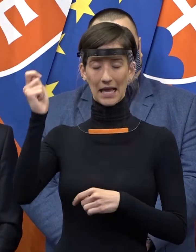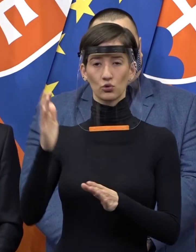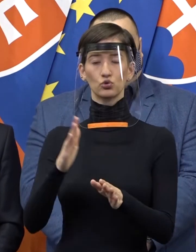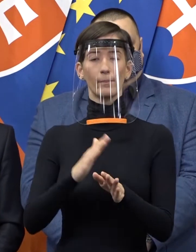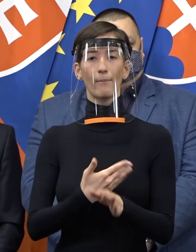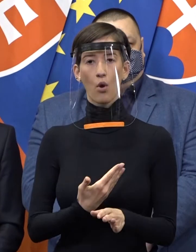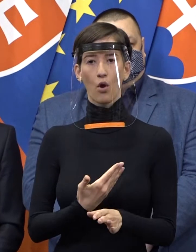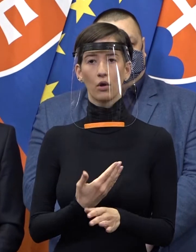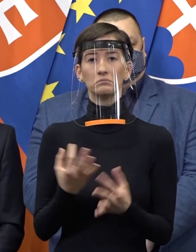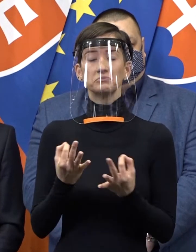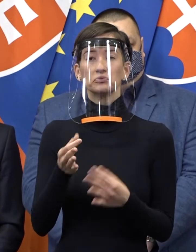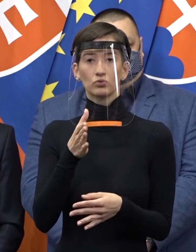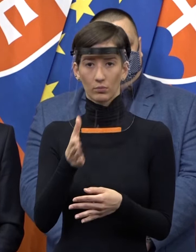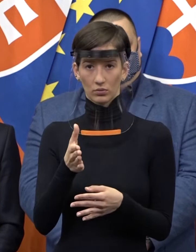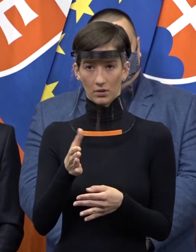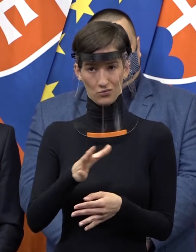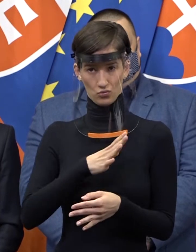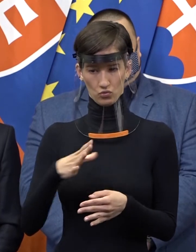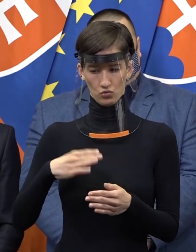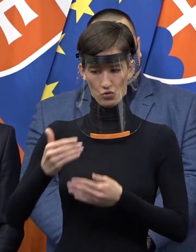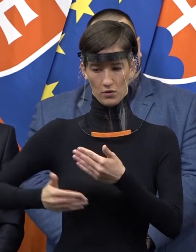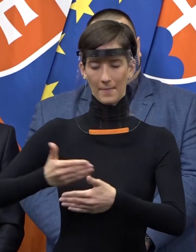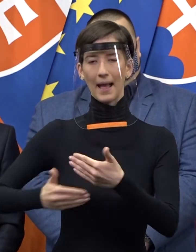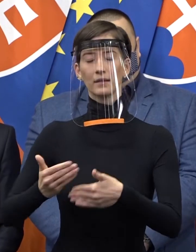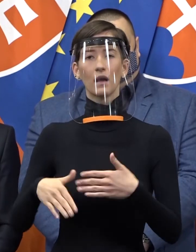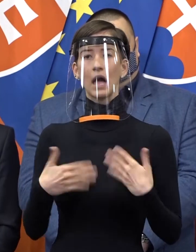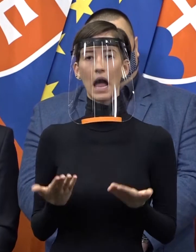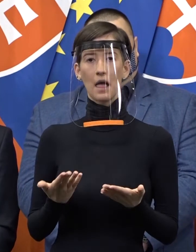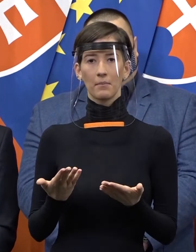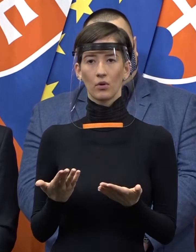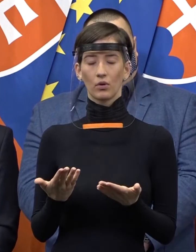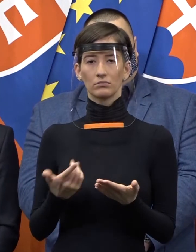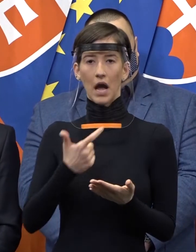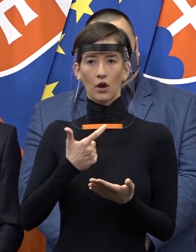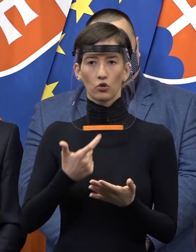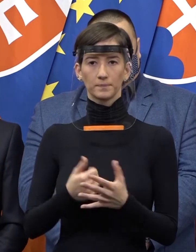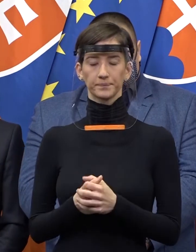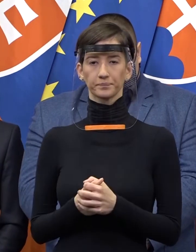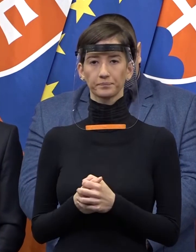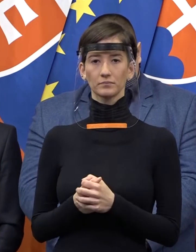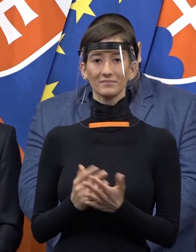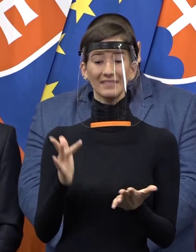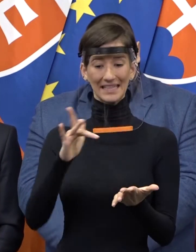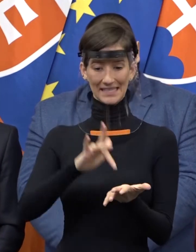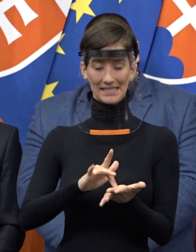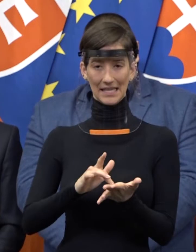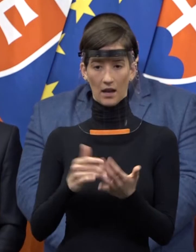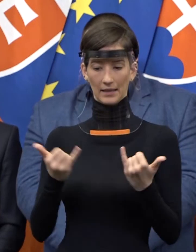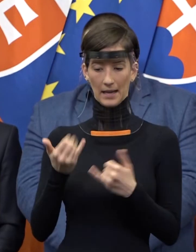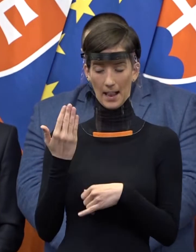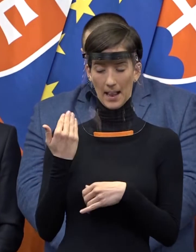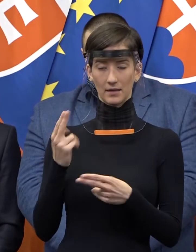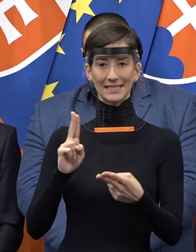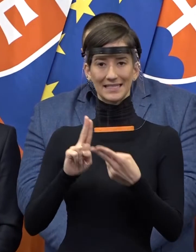pôvodného stavu alebo pripravujete ešte nejaké ďalšie obmedzenia? Cieľom tohto stretnutia bolo poznať